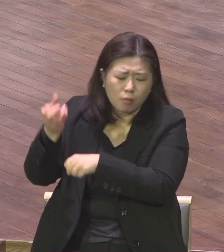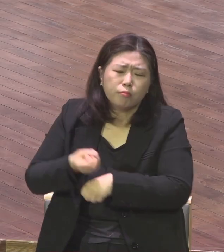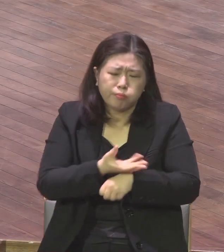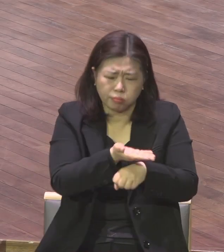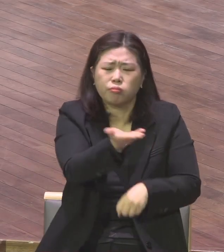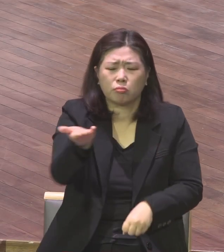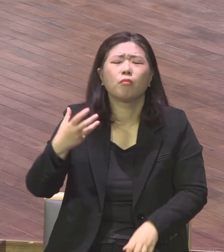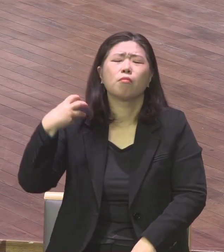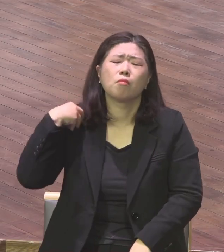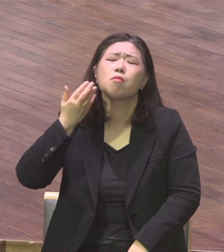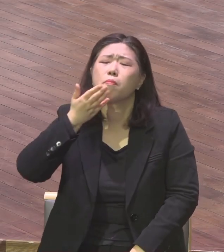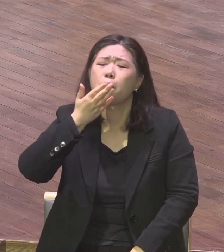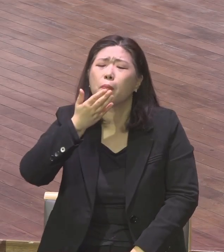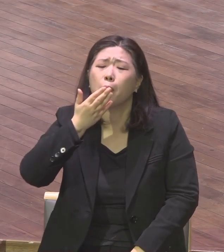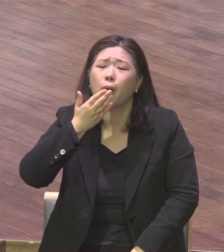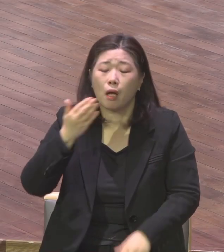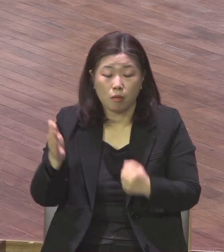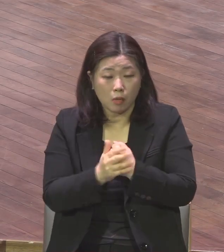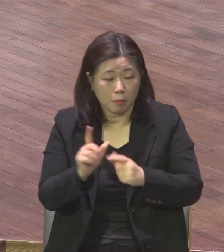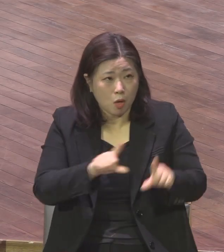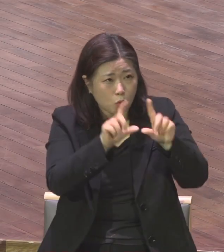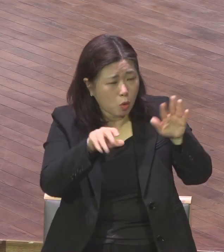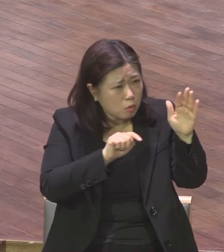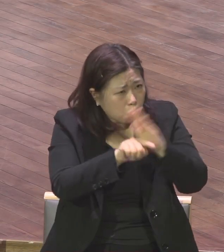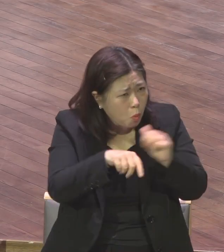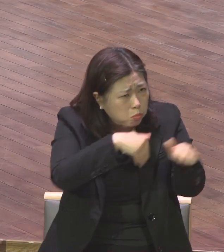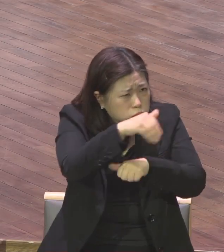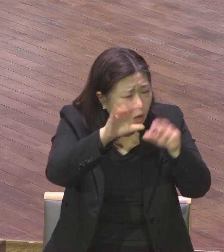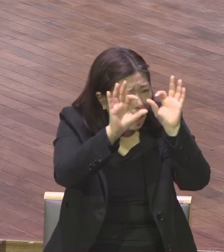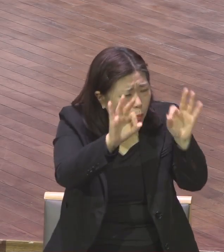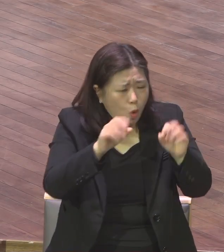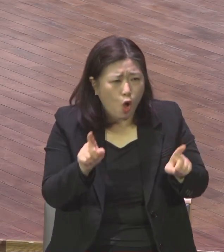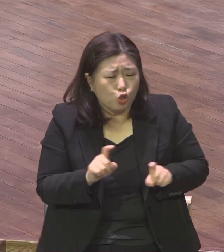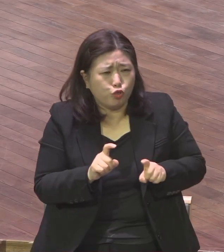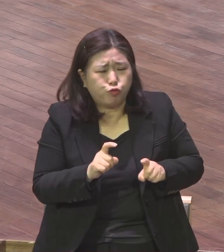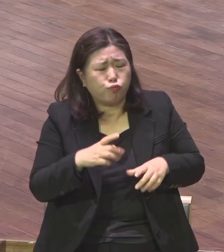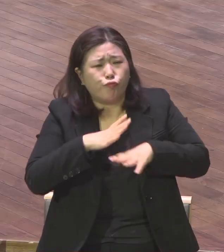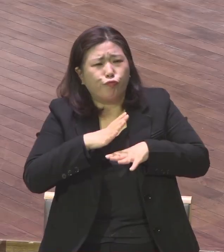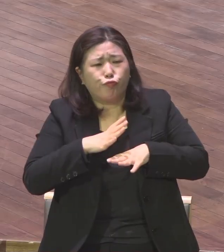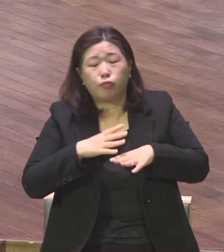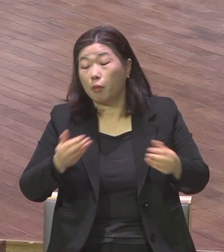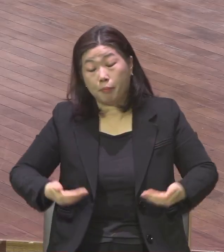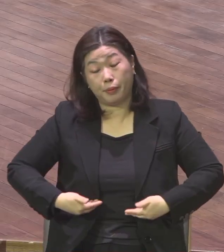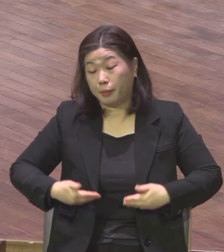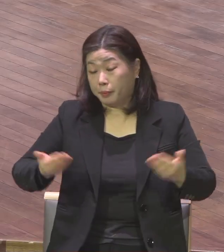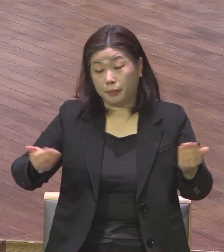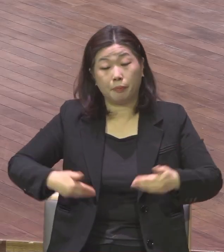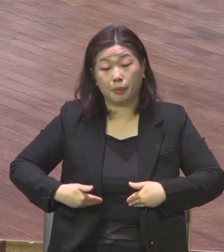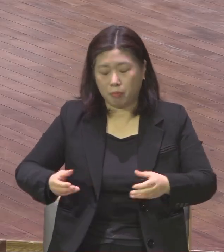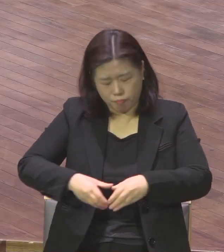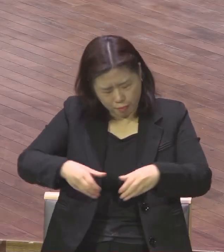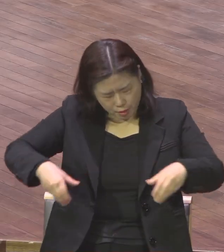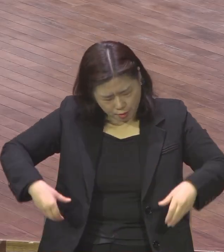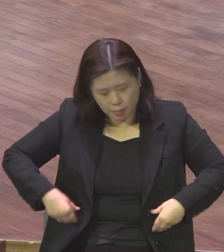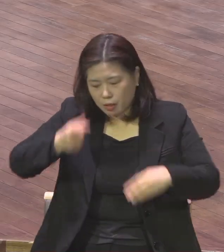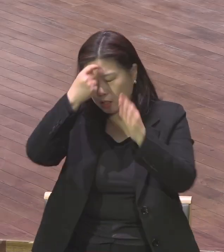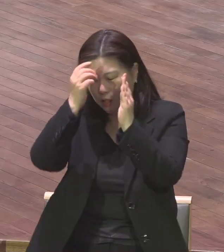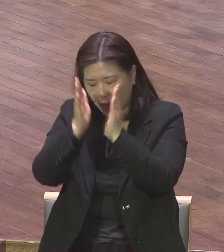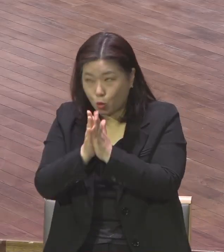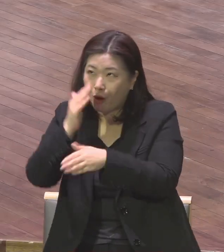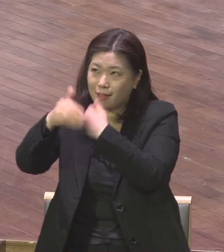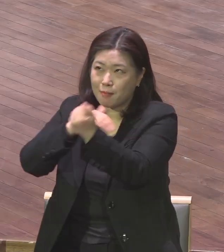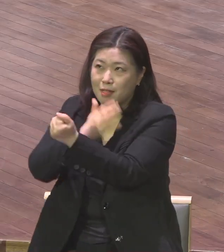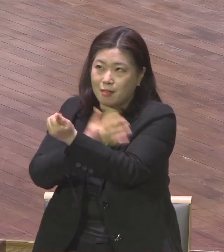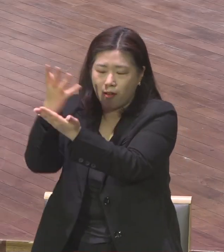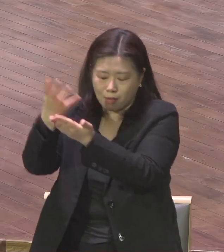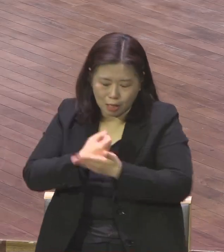힘입어서 생명을 살리는 중보자로 멋지게 자리매김하시기를 주님으로 축복합니다. 결론입니다.